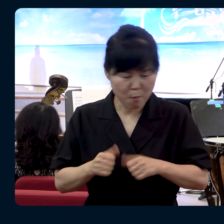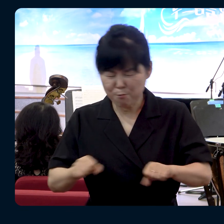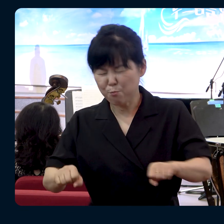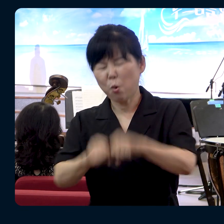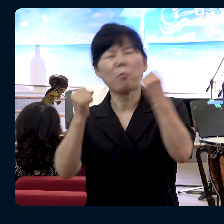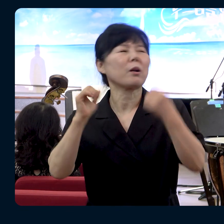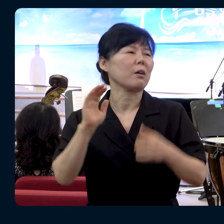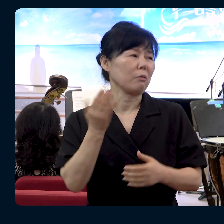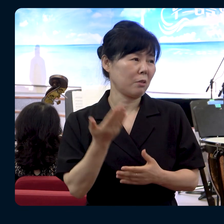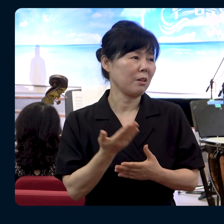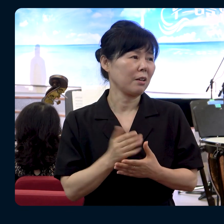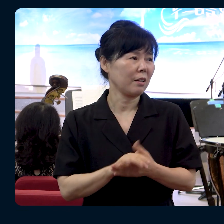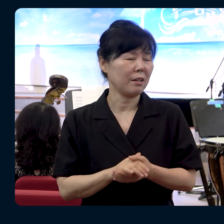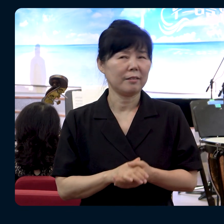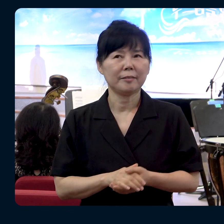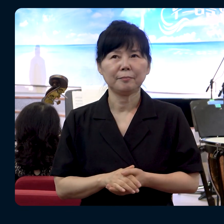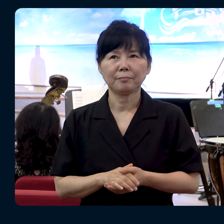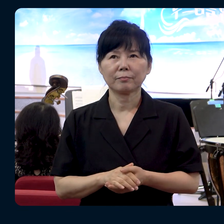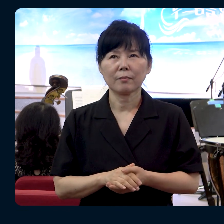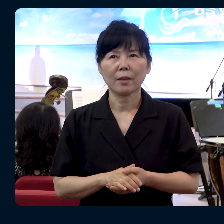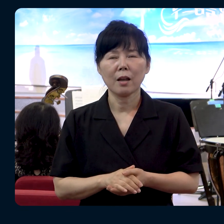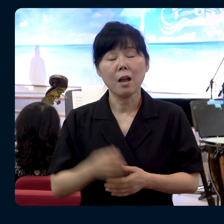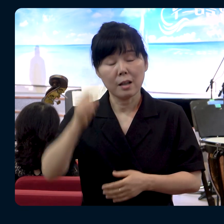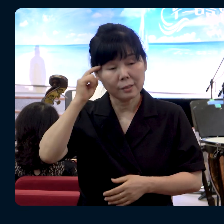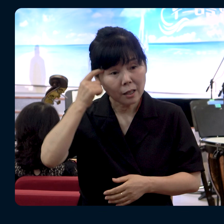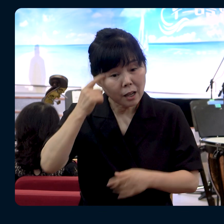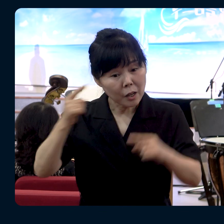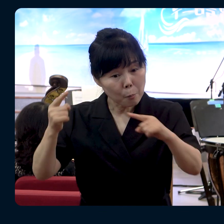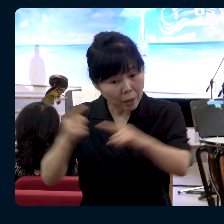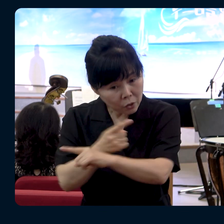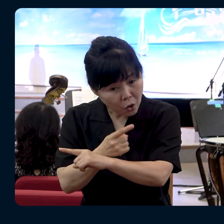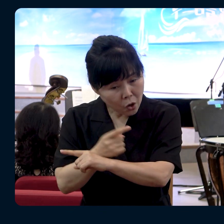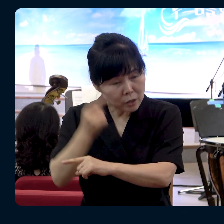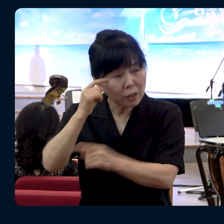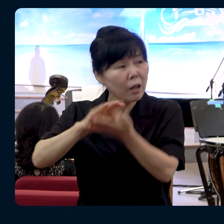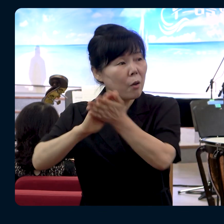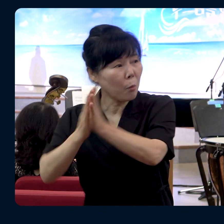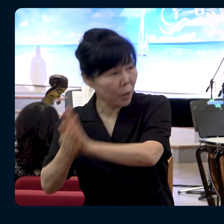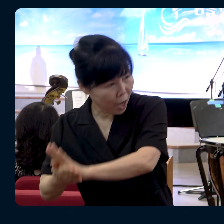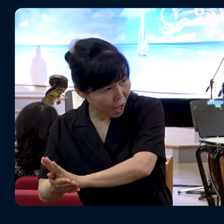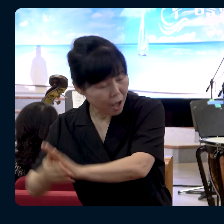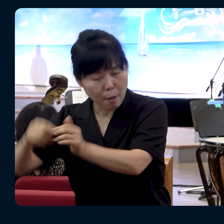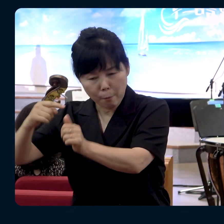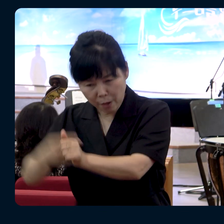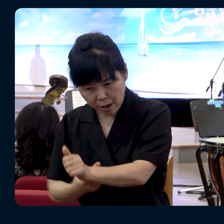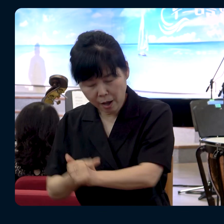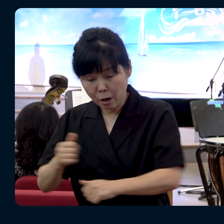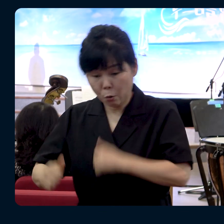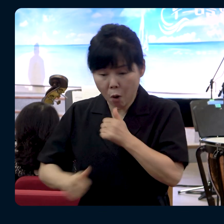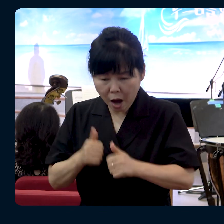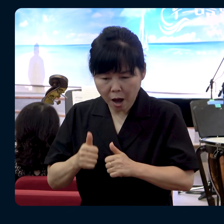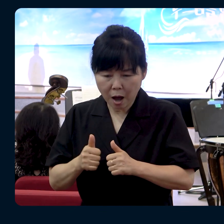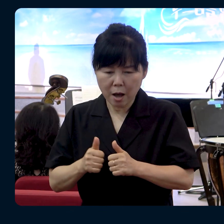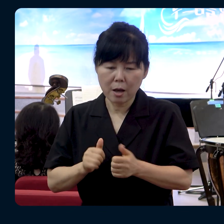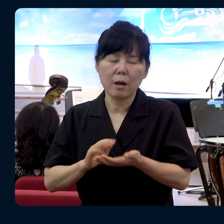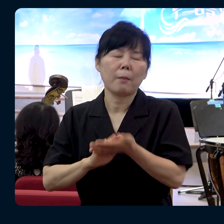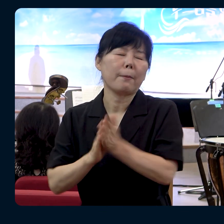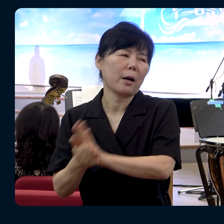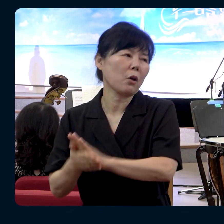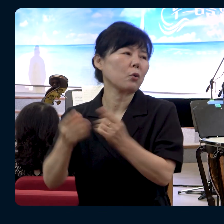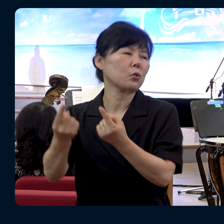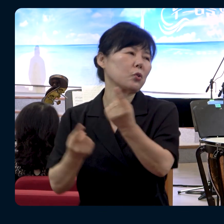하나님을 인격적으로 만나고 내 가치관이 변화되면 우리의 분노도 해결될 수 있다라는 것을 우리가 좀